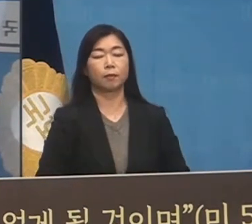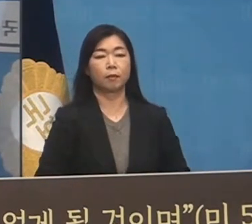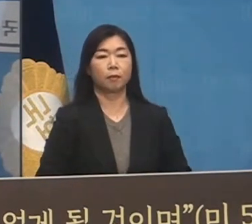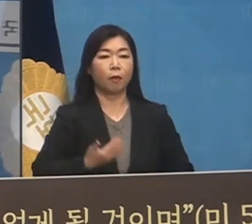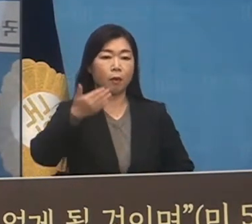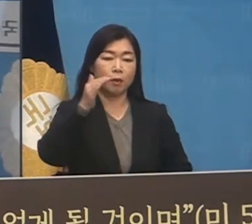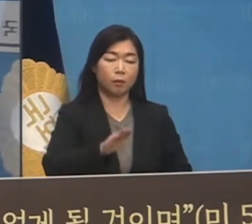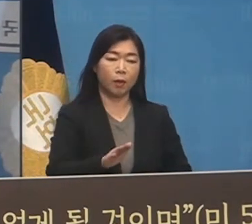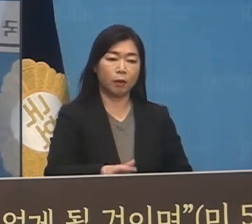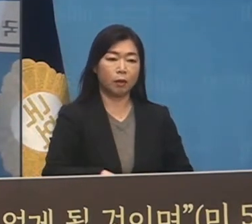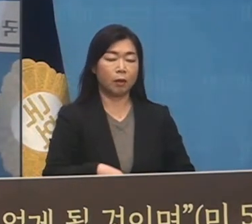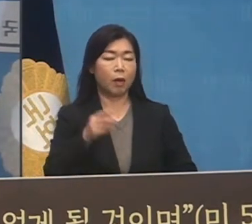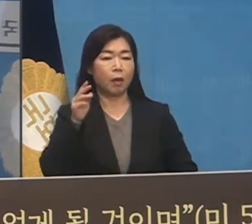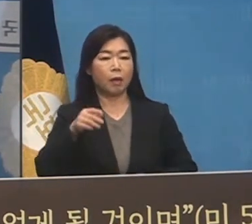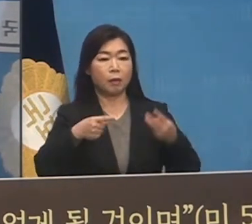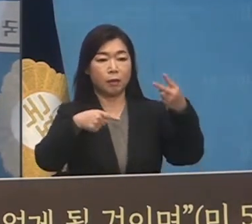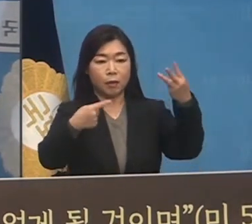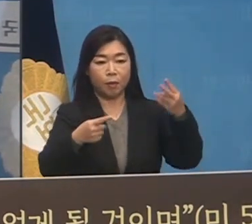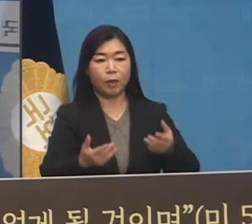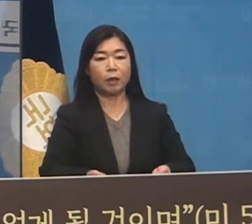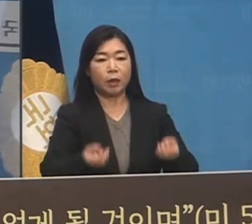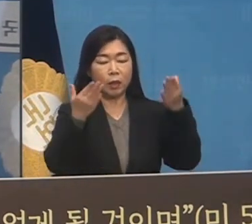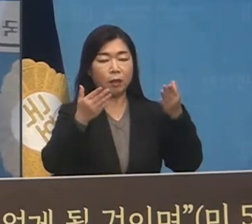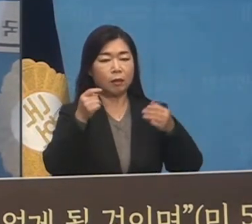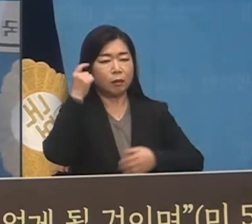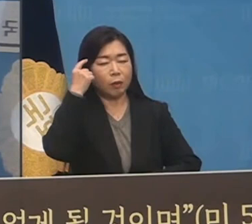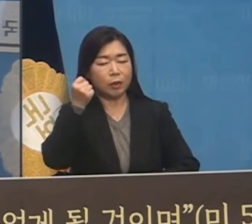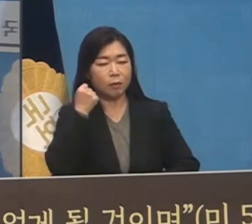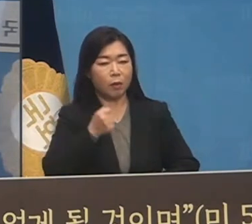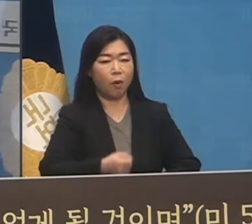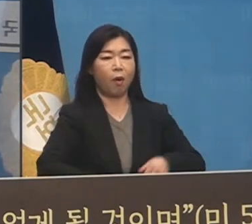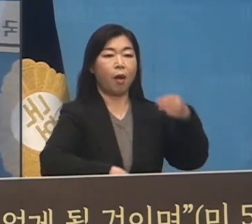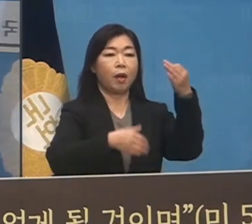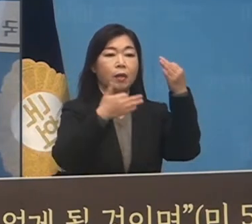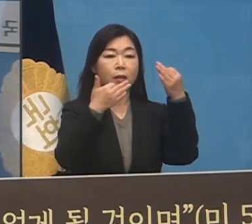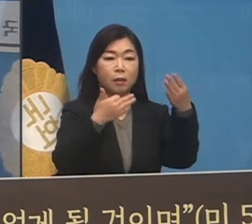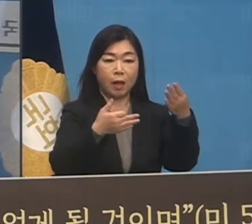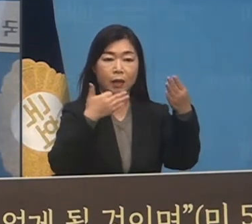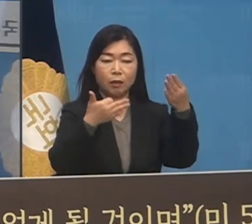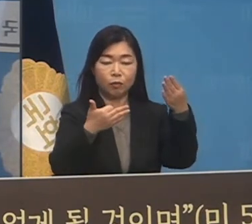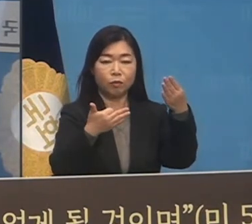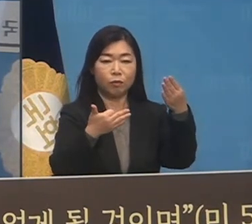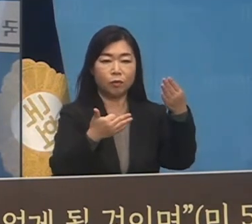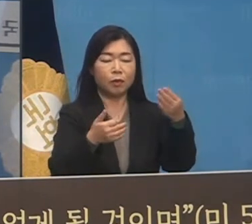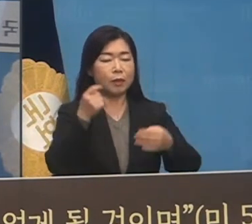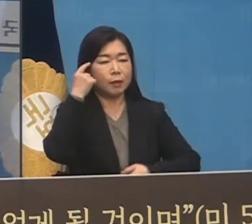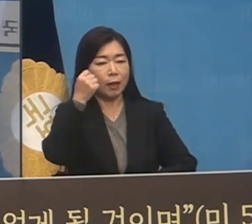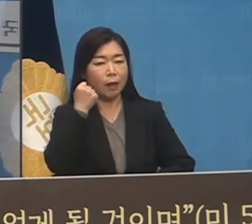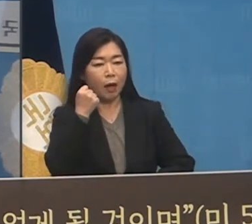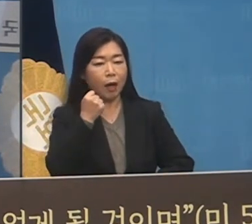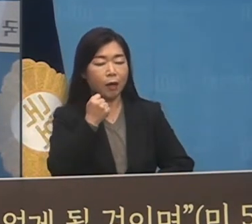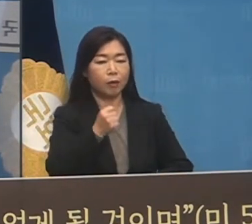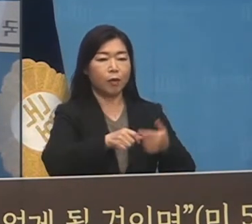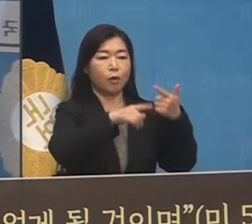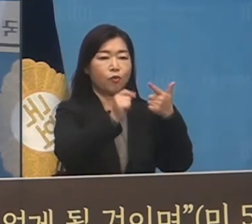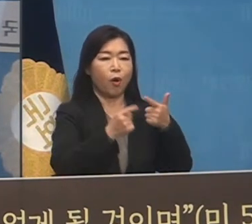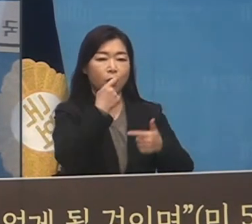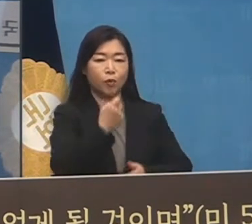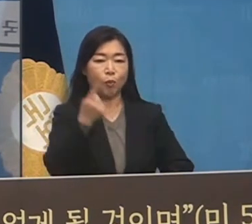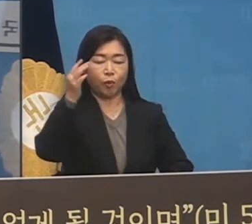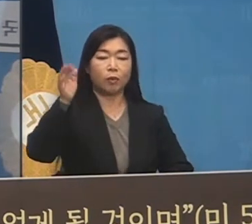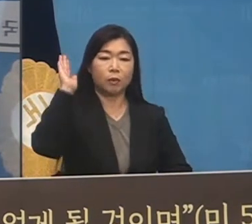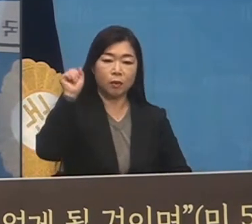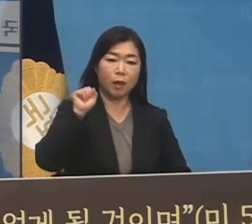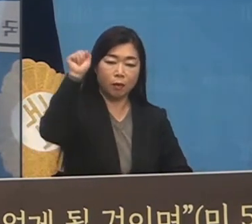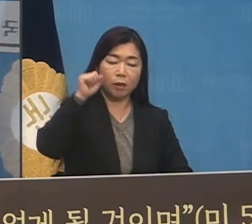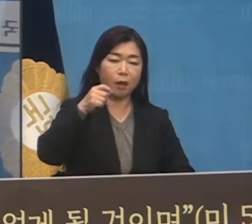하지만 3.1 정신과 4.19 6월 항쟁과 촛불혁명을 이끈 기독교 시각에서